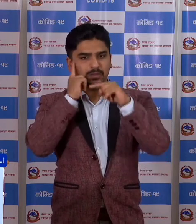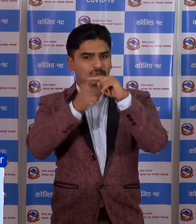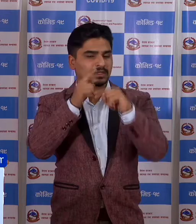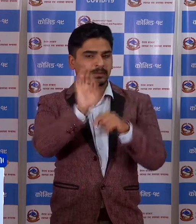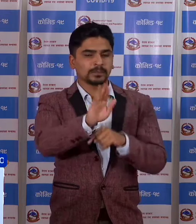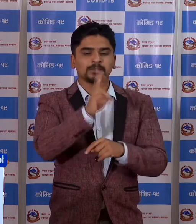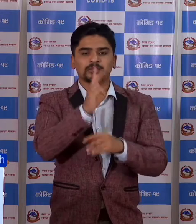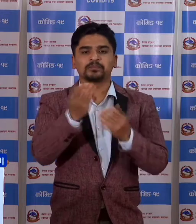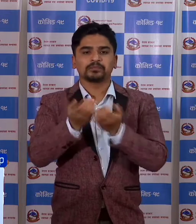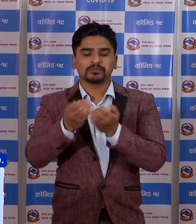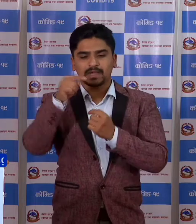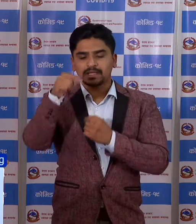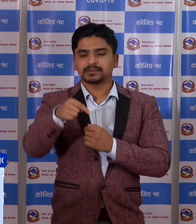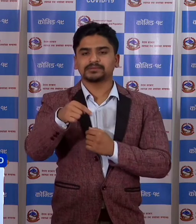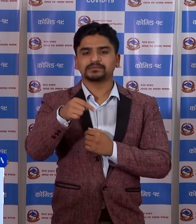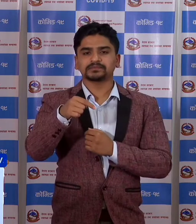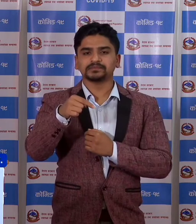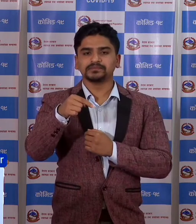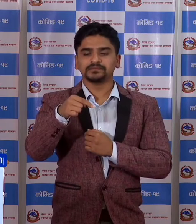छ। यसरी